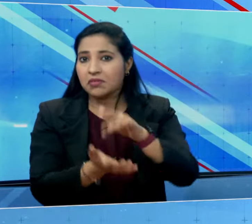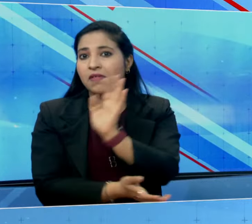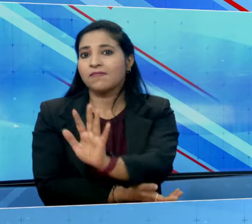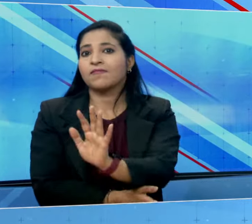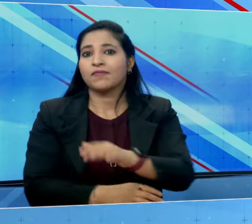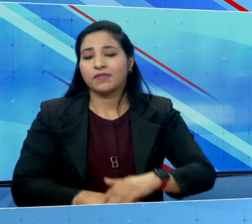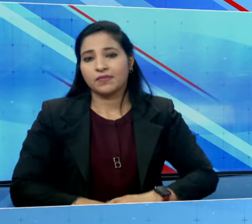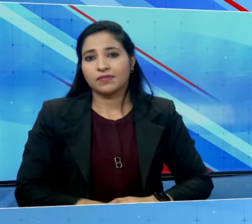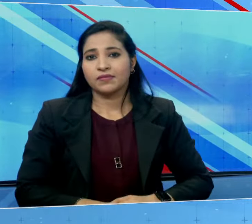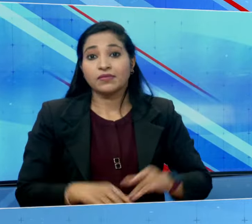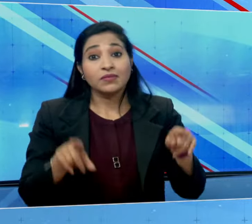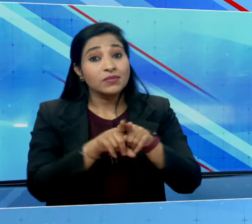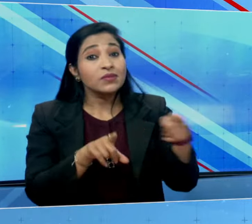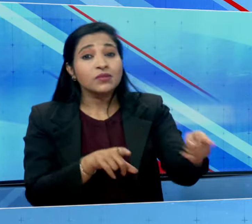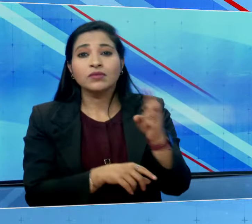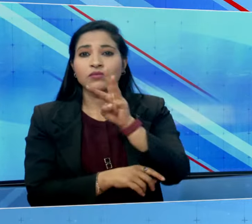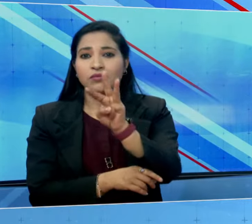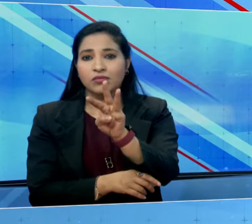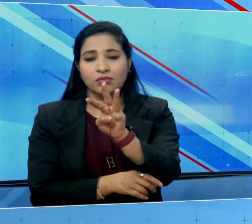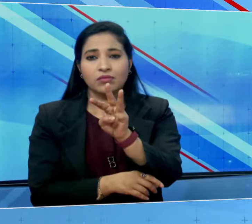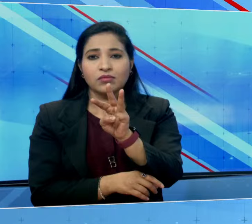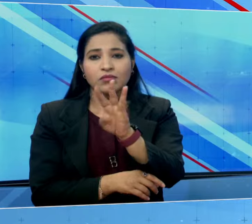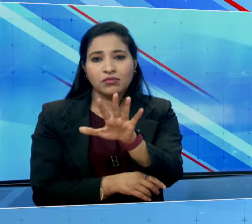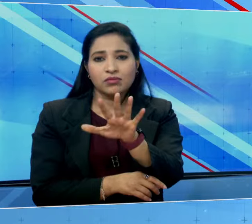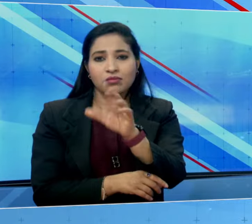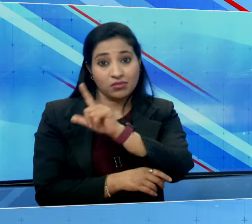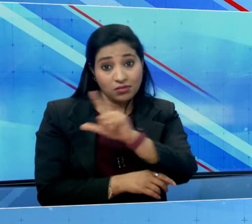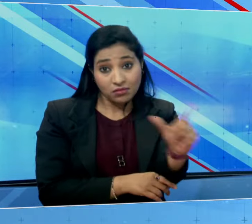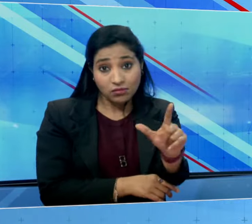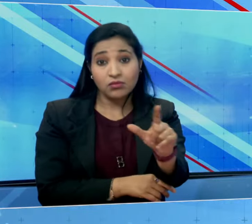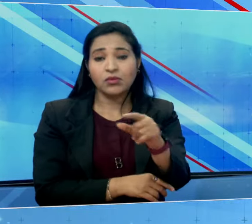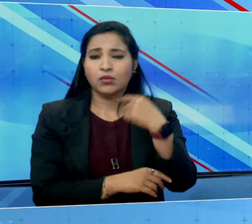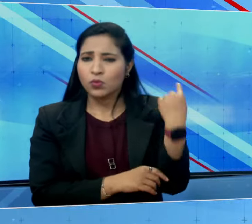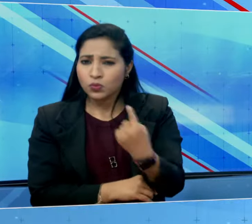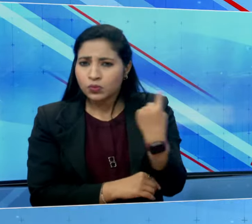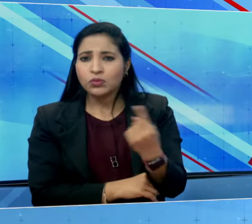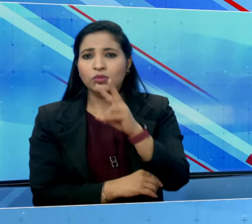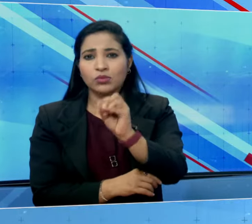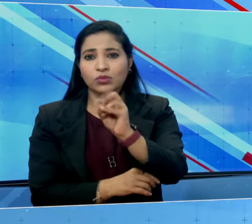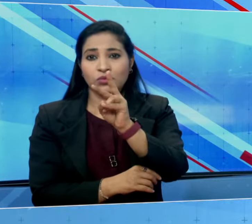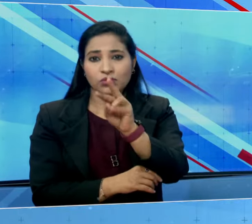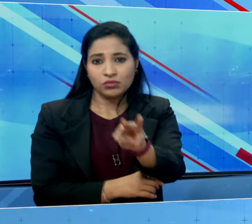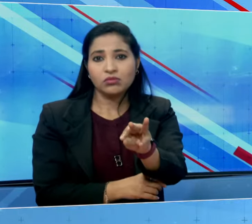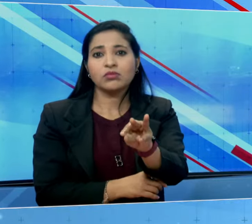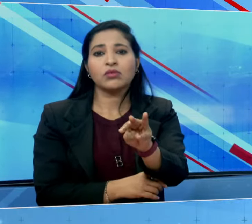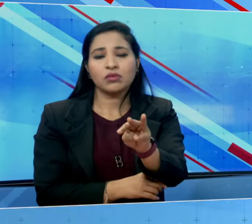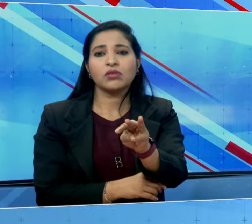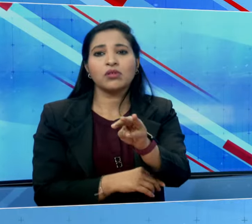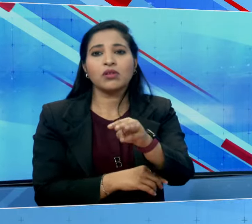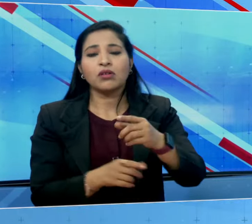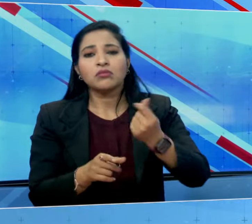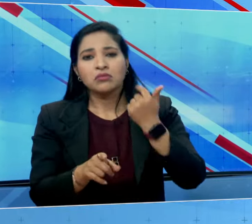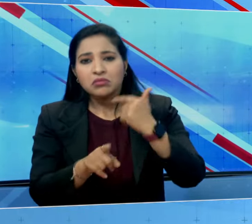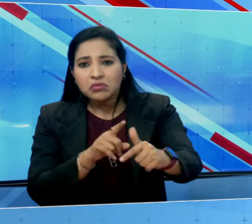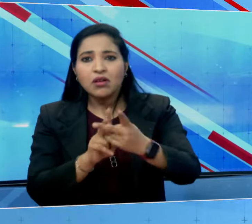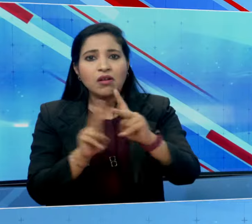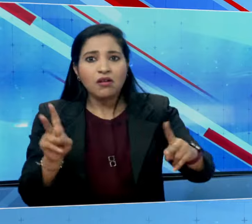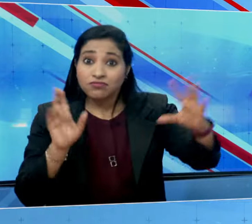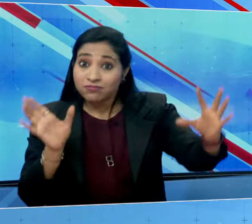हैं जिनमें से 35 लाख अकेले 2023 में इस प्लेटफार्म